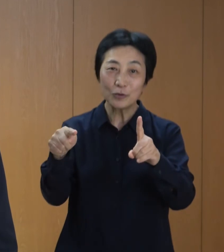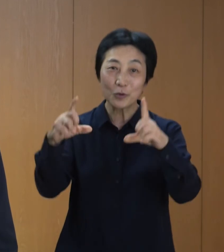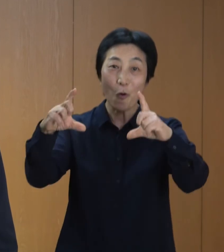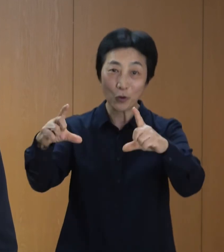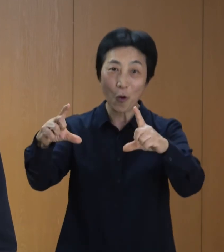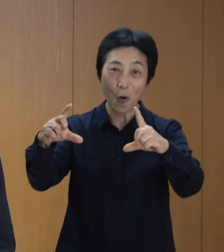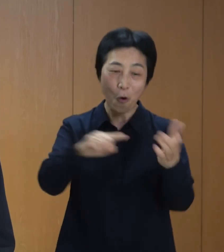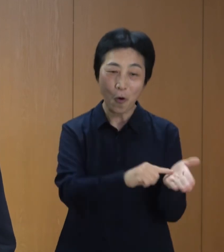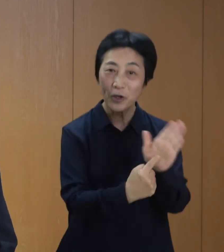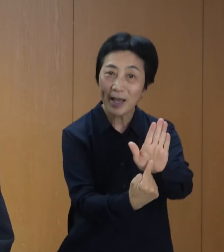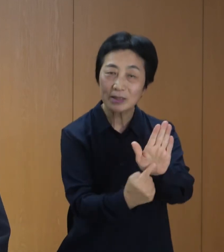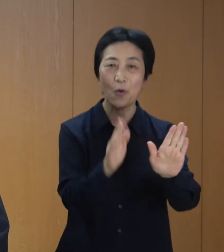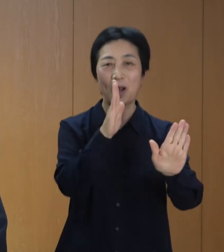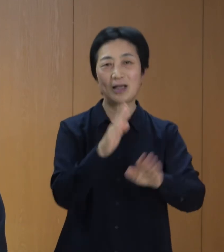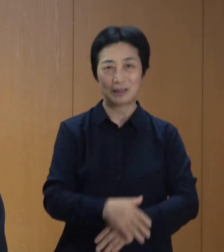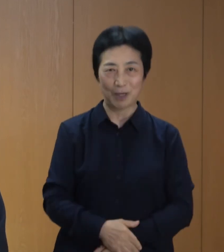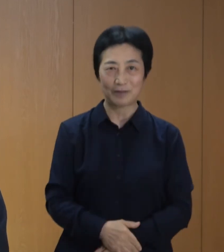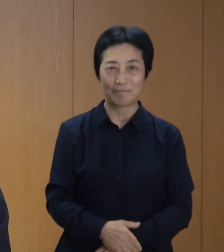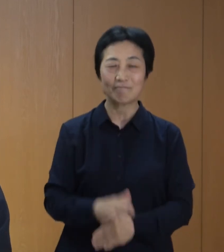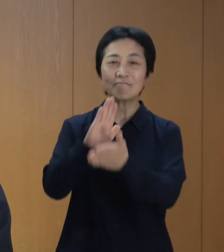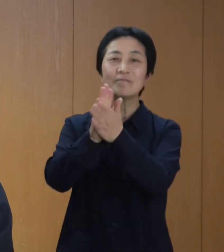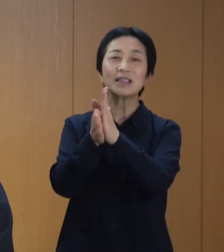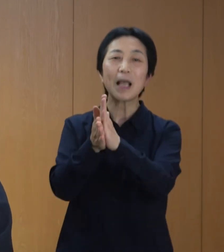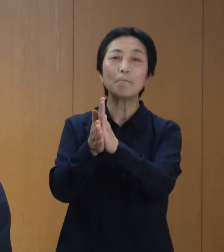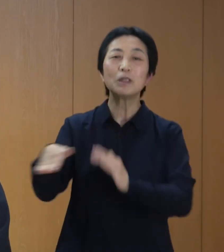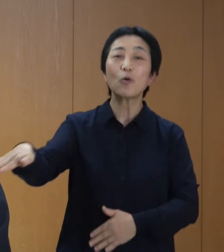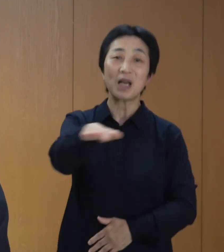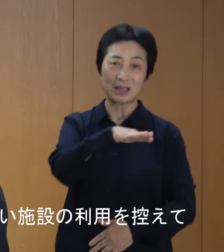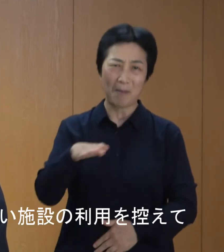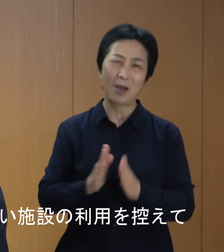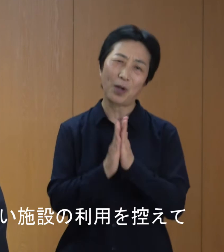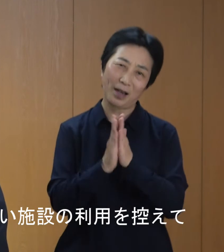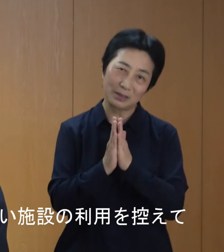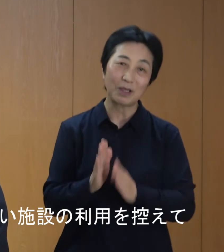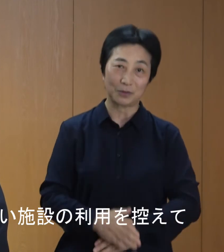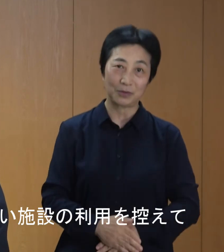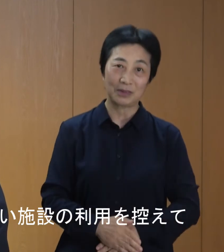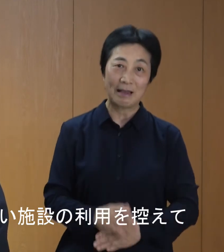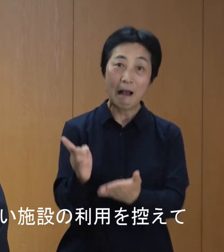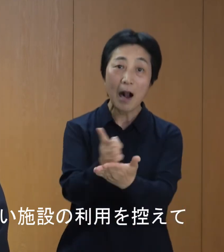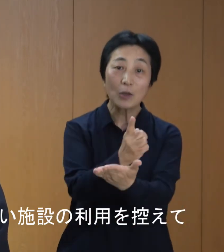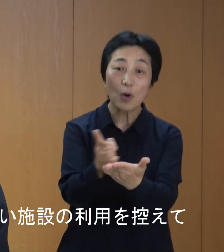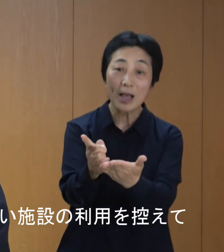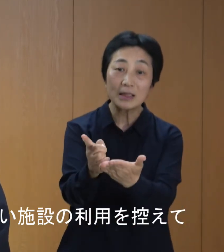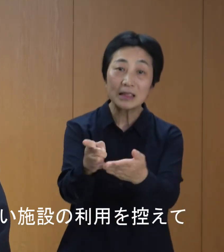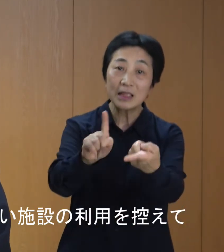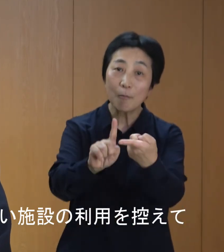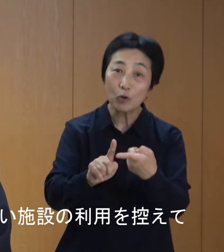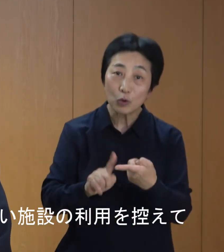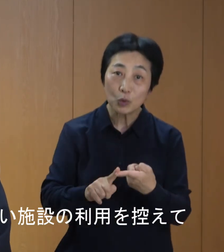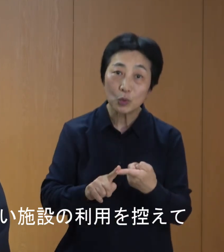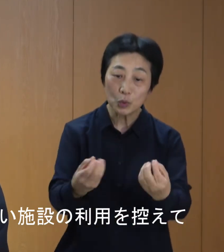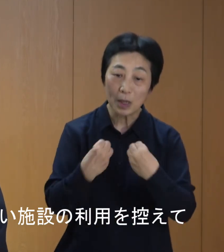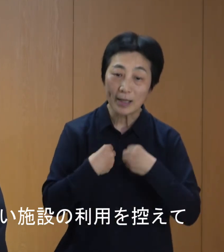。県民の皆様へのお願いです。ガイドライン等に基づく感染防止策がなされ